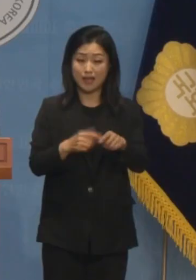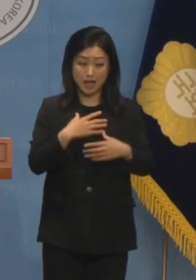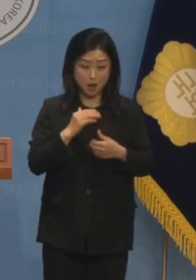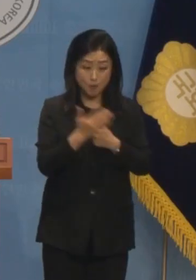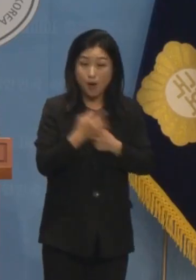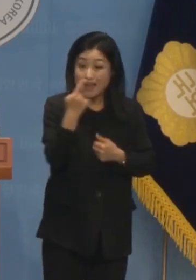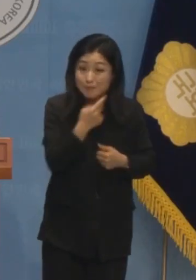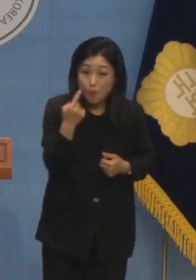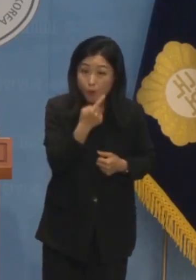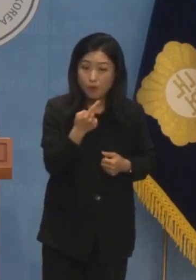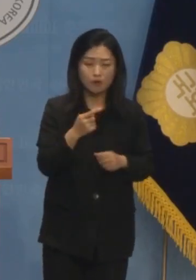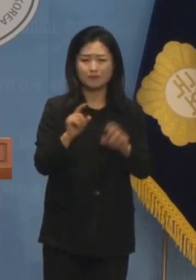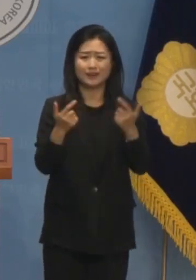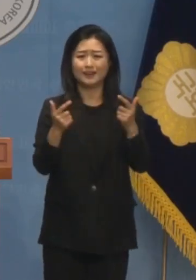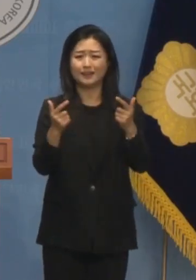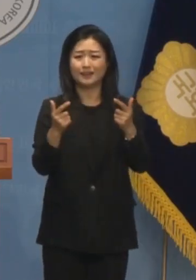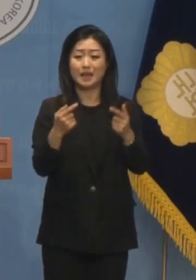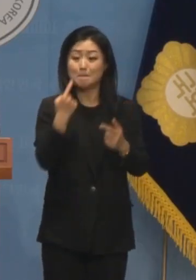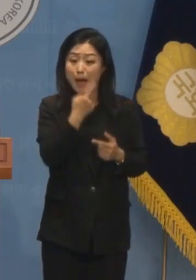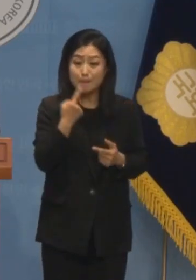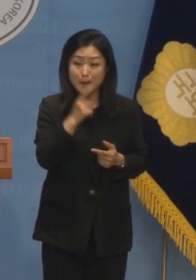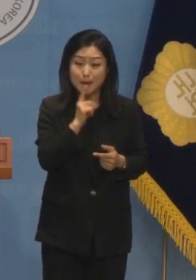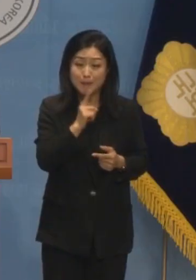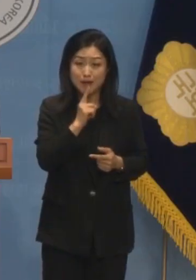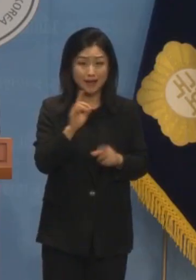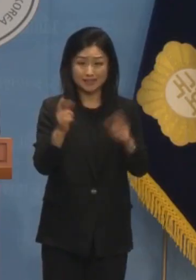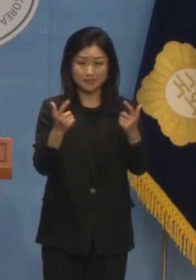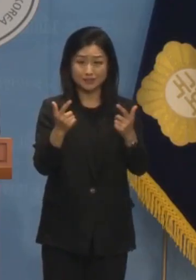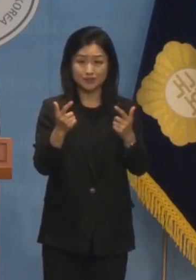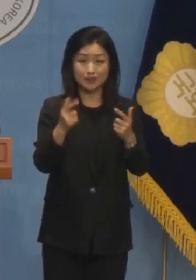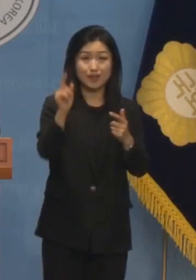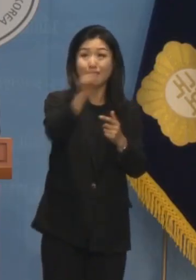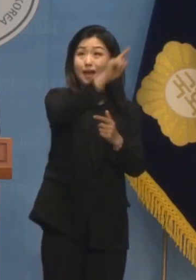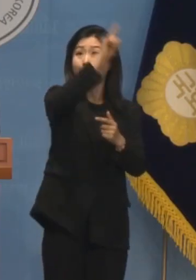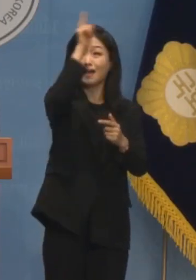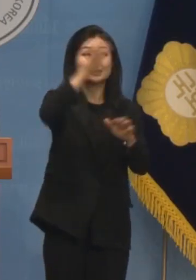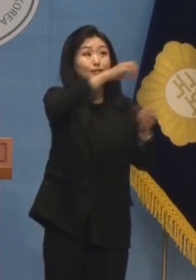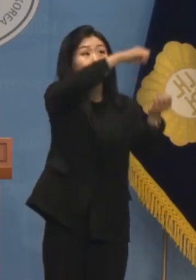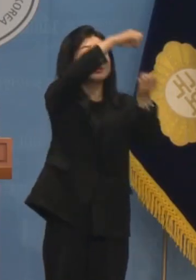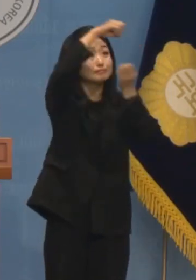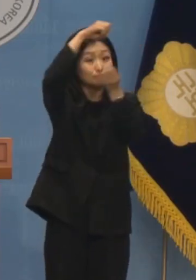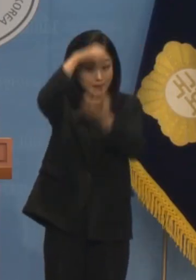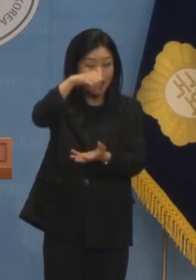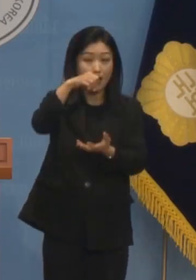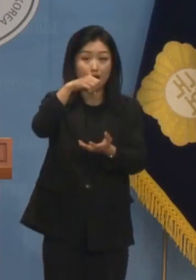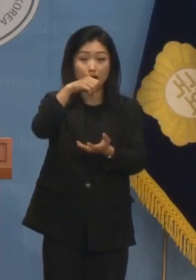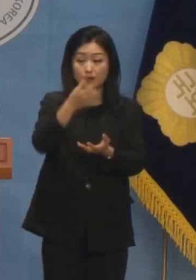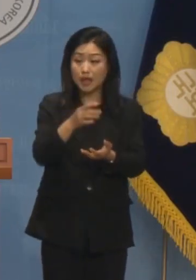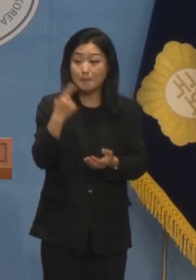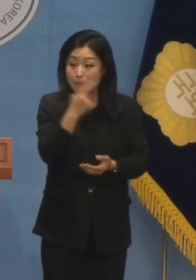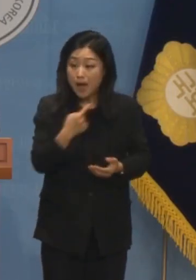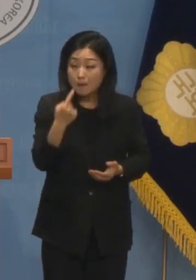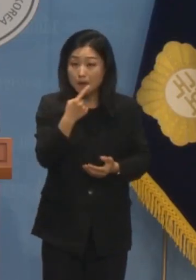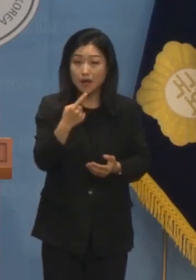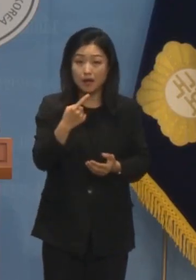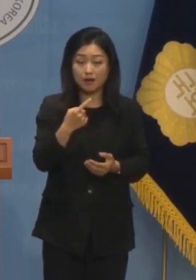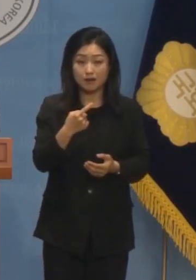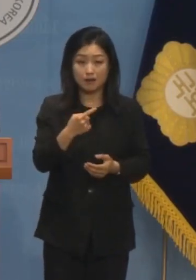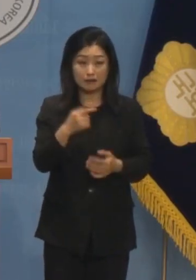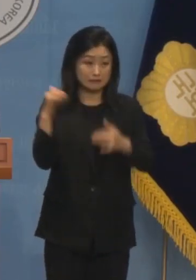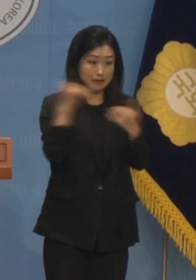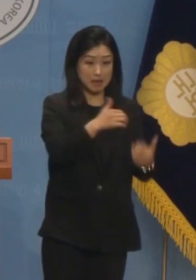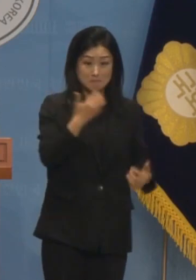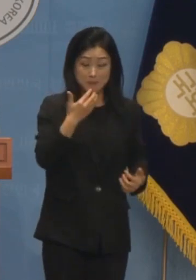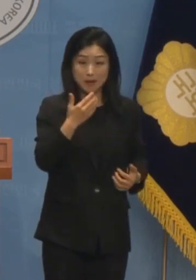안보는 입으로 지키는 게 아니죠. 대한민국의 영공은 속절없이 뚫리고 있는데 대책 없는 말폭탄은 윤석열